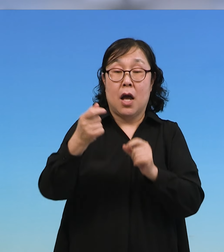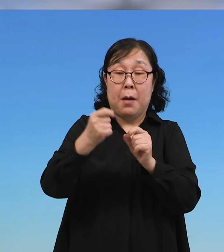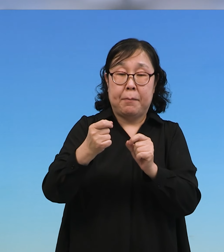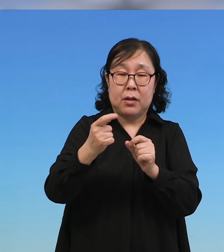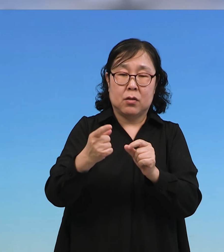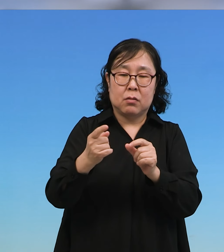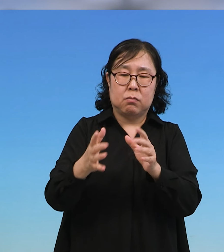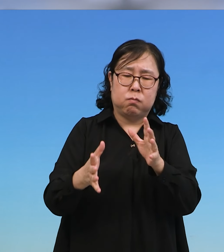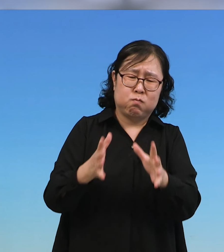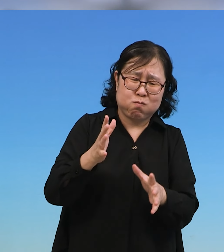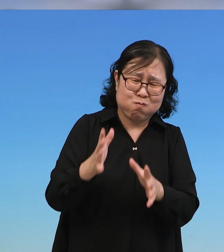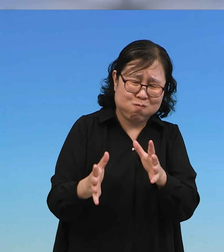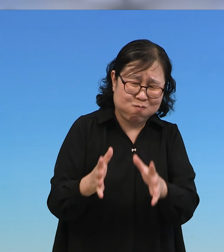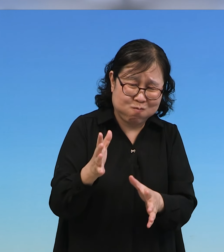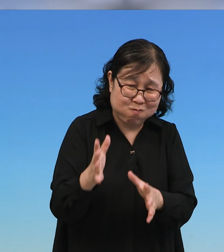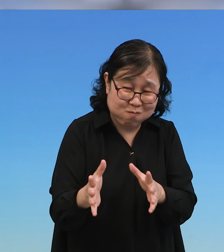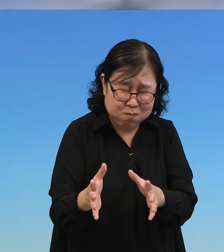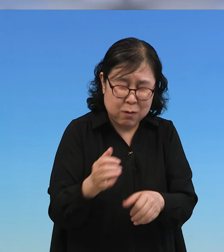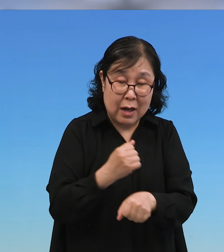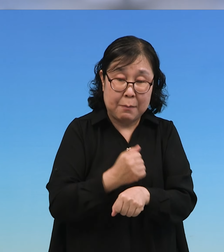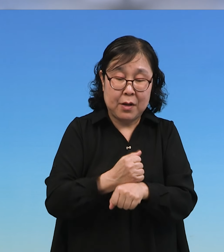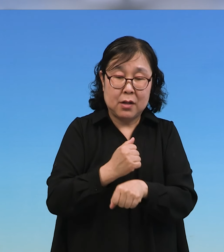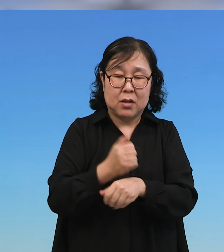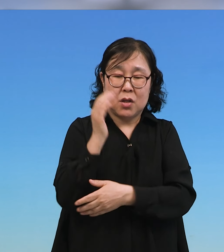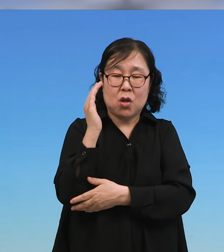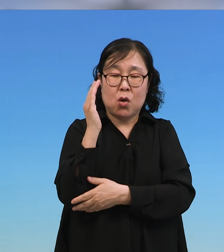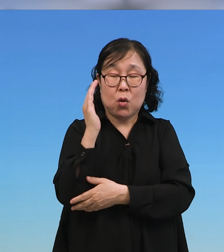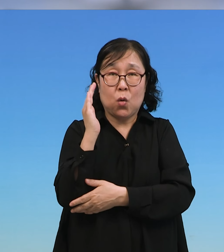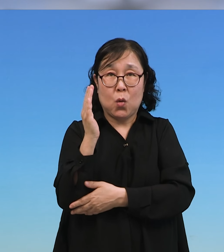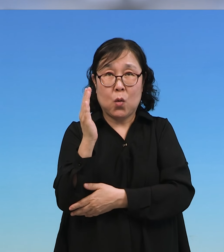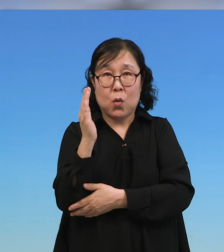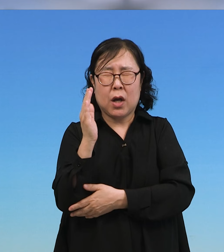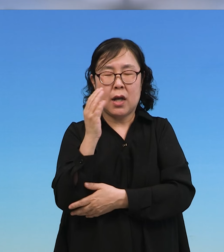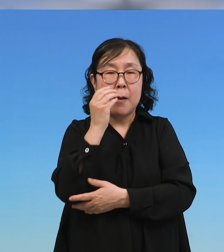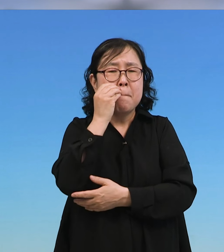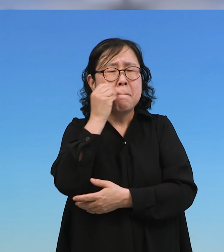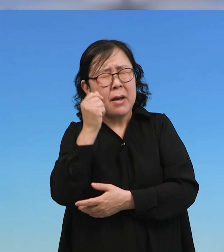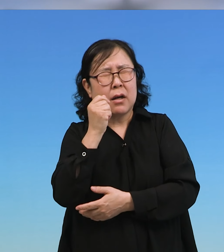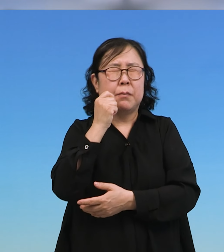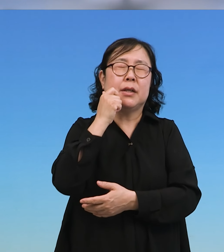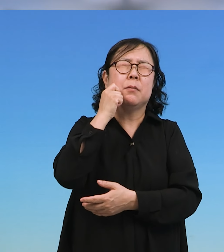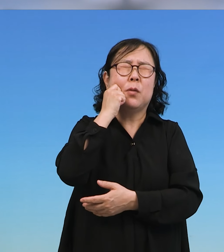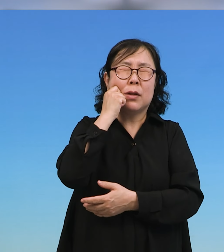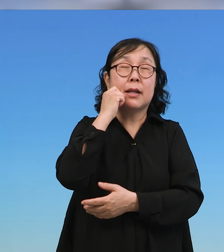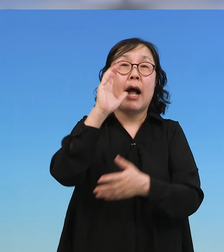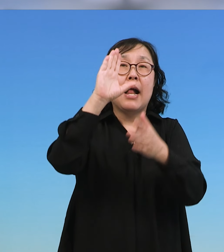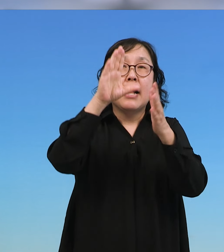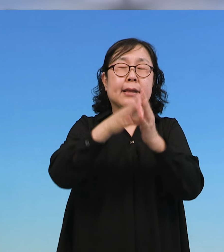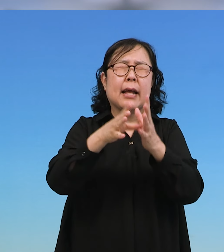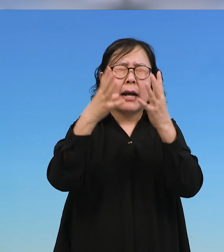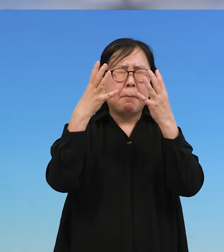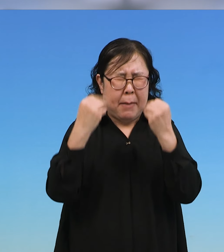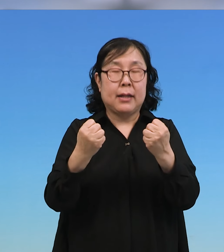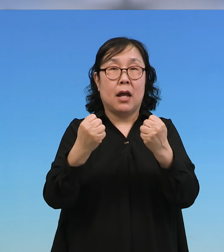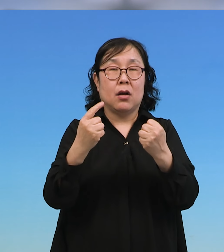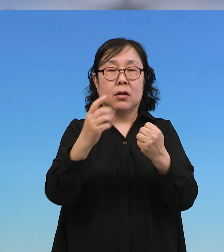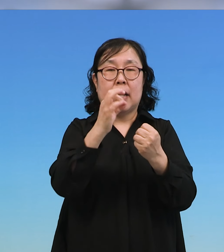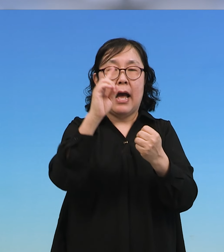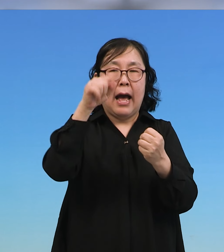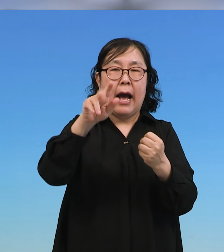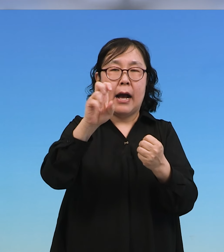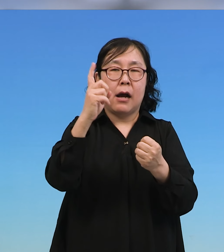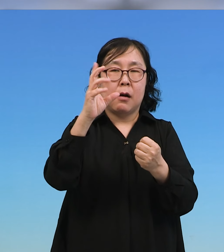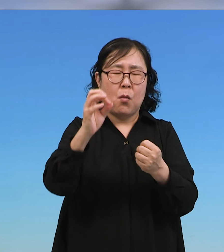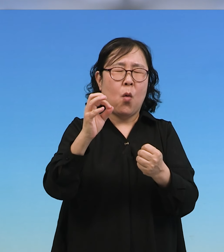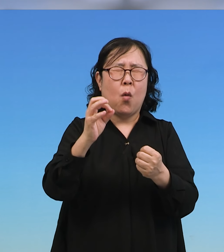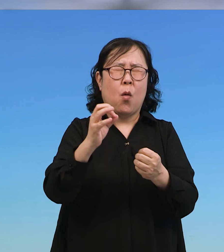그 다음에는 맥이 안 잡혀가지고 막 우왕좌왕 이렇게 하는 경우들이 그 신학교 다니고 이럴 때, 초보 때는 그럴 때가 있거든요.